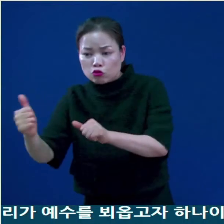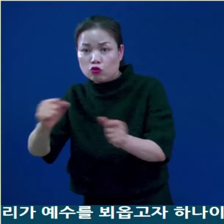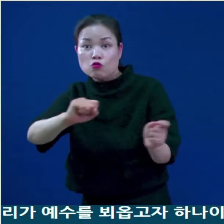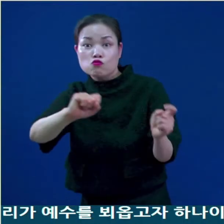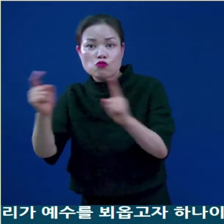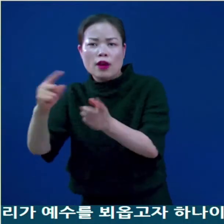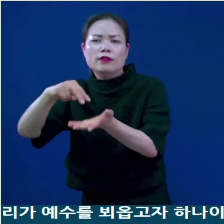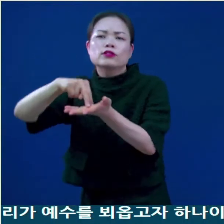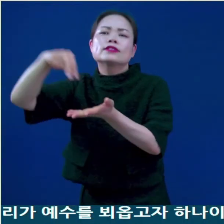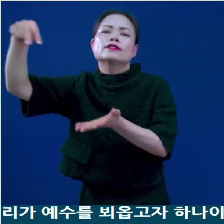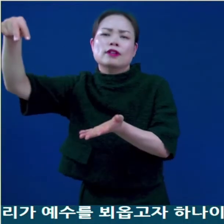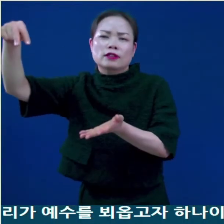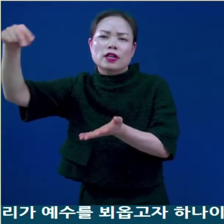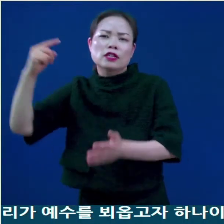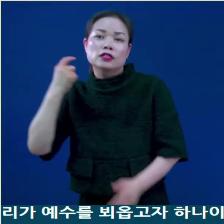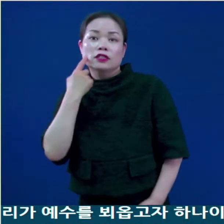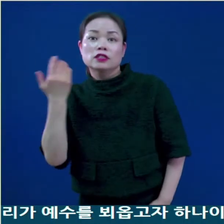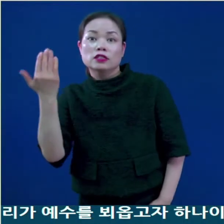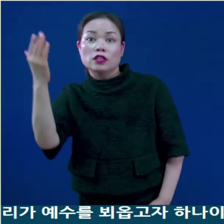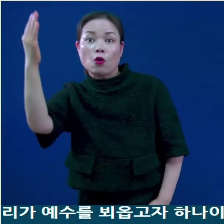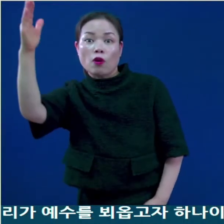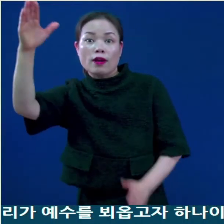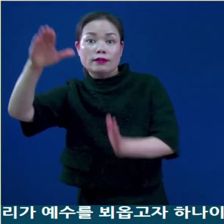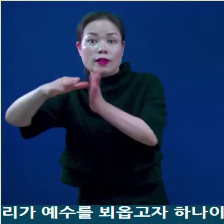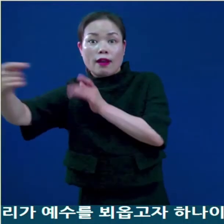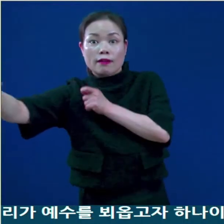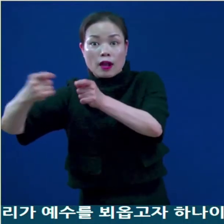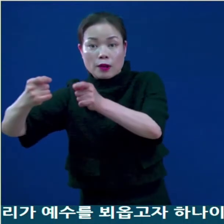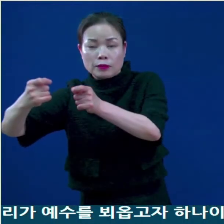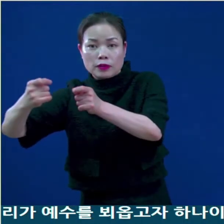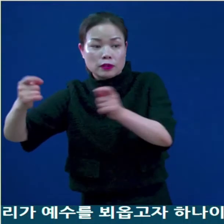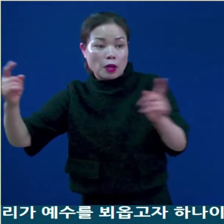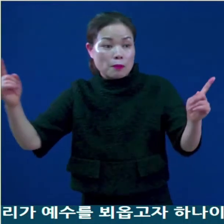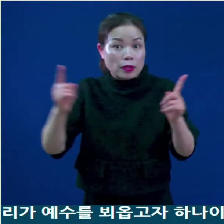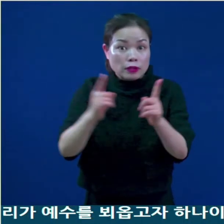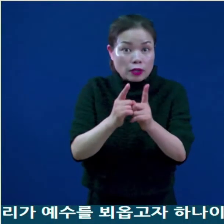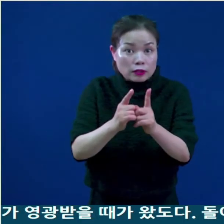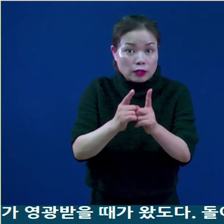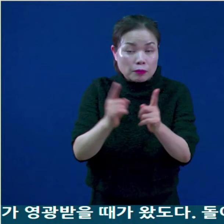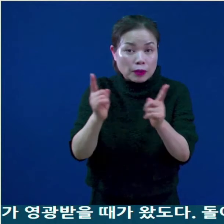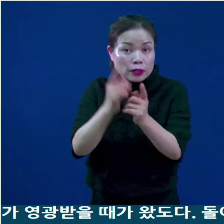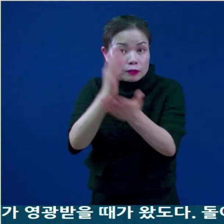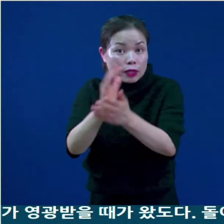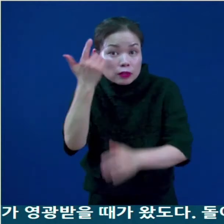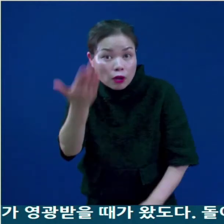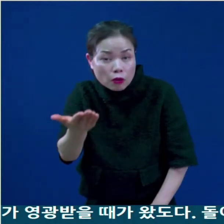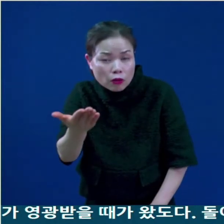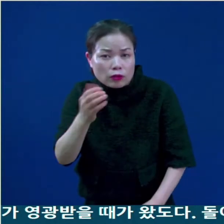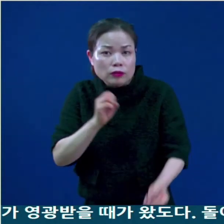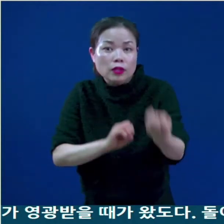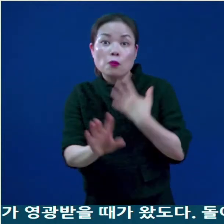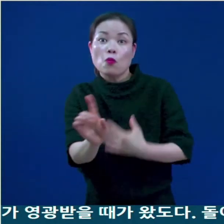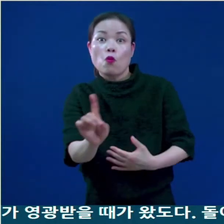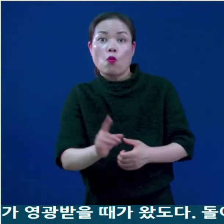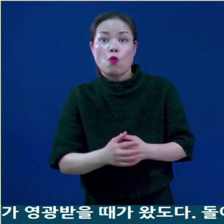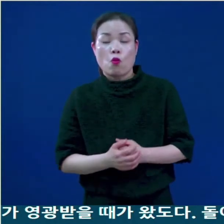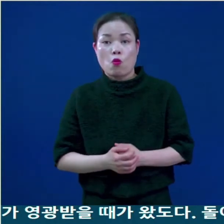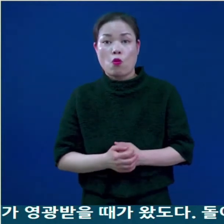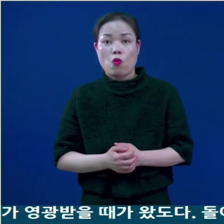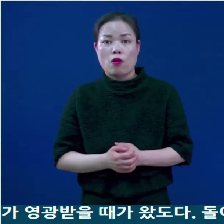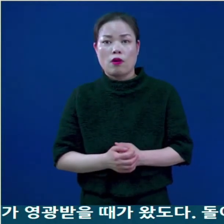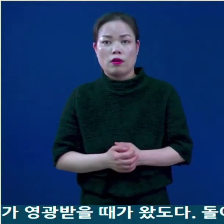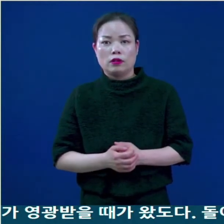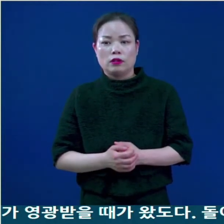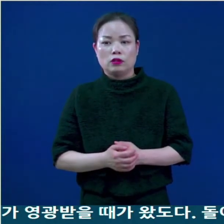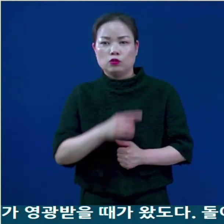원위치 가시는 거예요. 그때가 영광의 때예요. 그때가 왔노라. 만나겠다는 거야, 안 만나겠다는 거야? 여러분 답해 보세요.